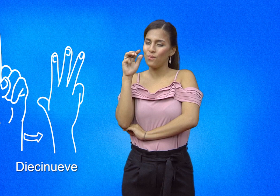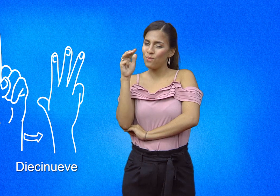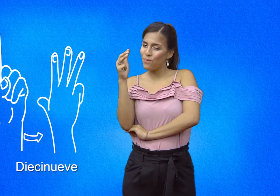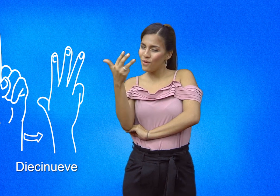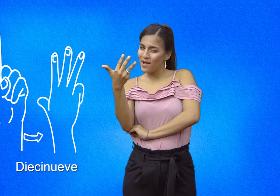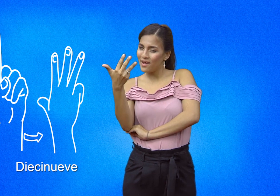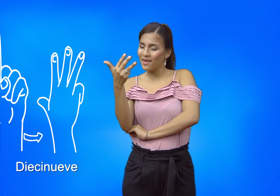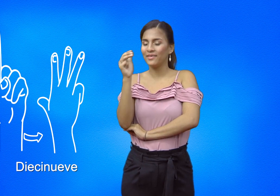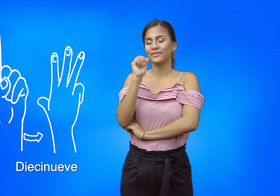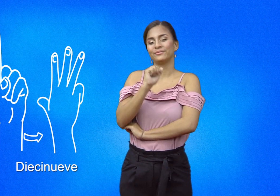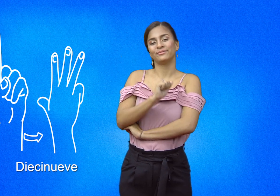19